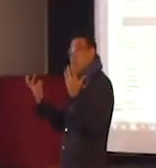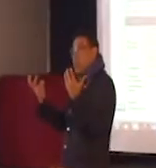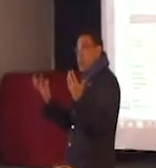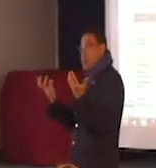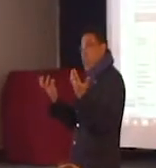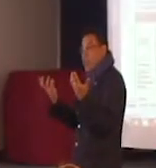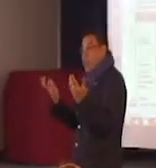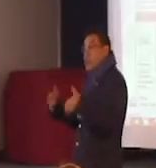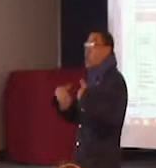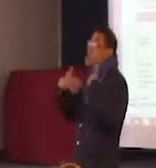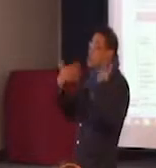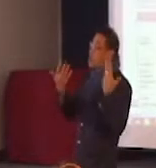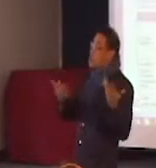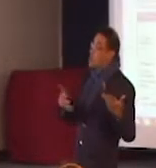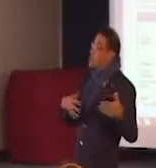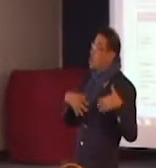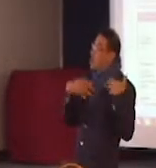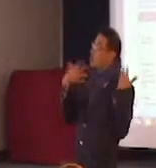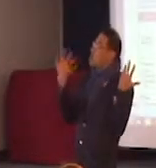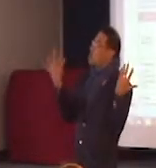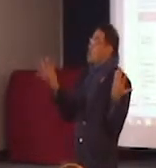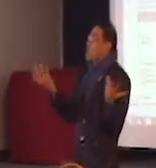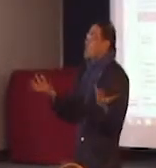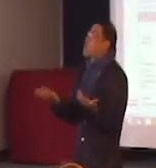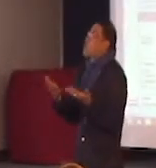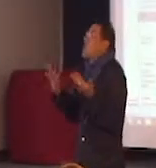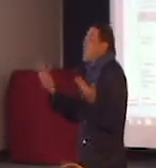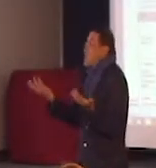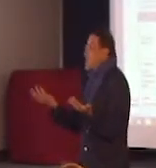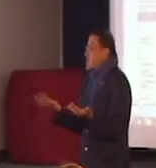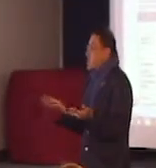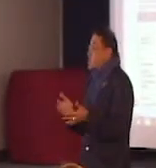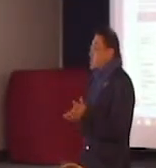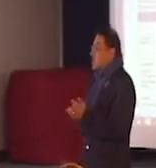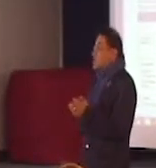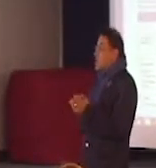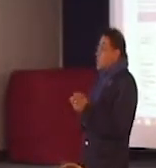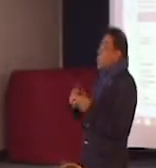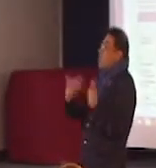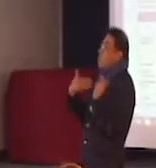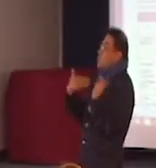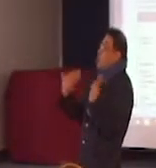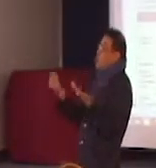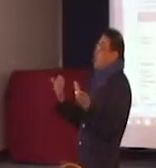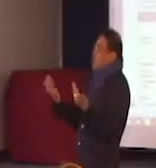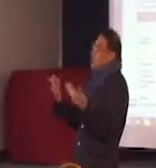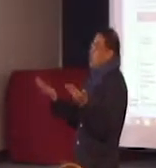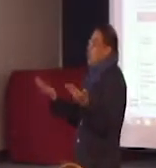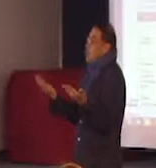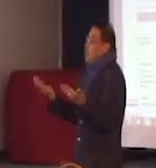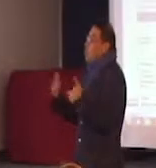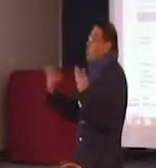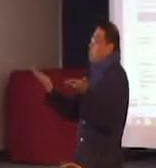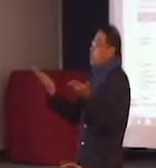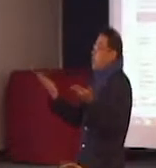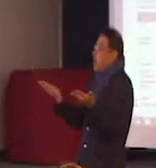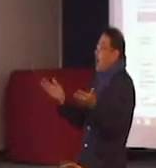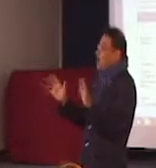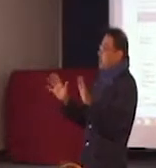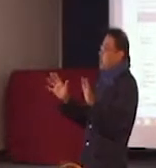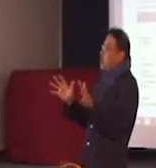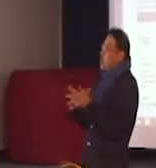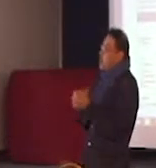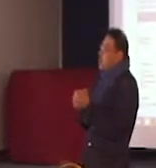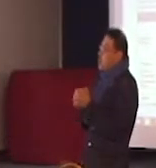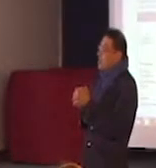a romper eso, pero eso solo se puede romper cuando se empiezan a mostrar otras experiencias distintas, porque además todos los profesores en algún